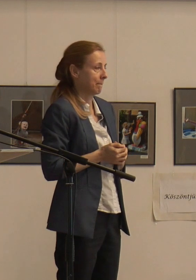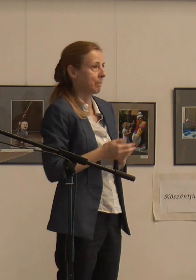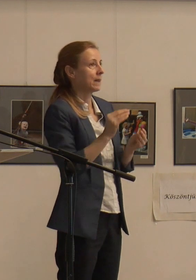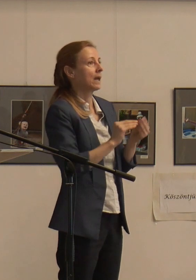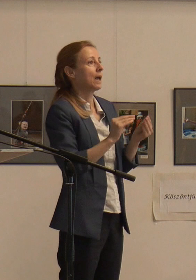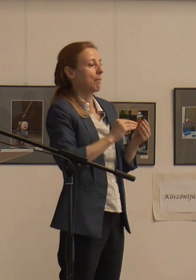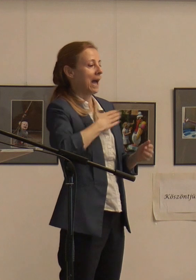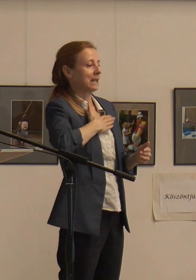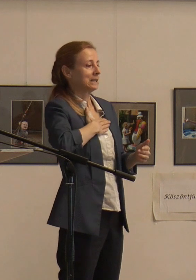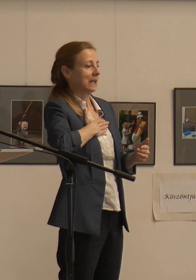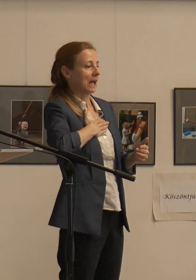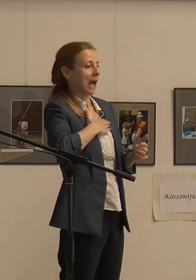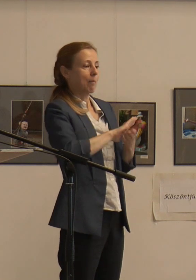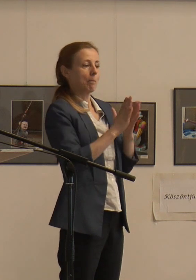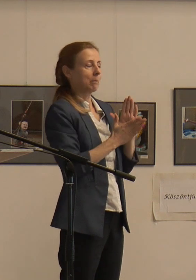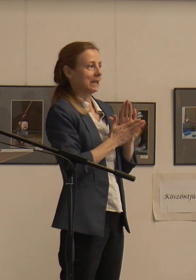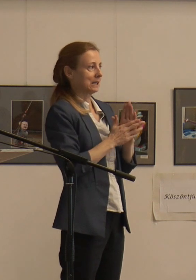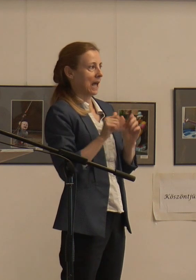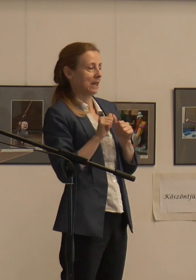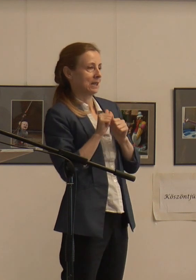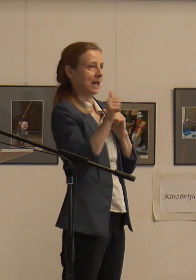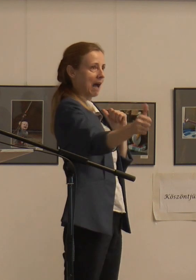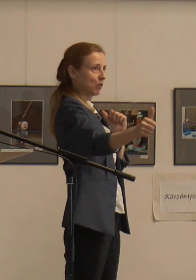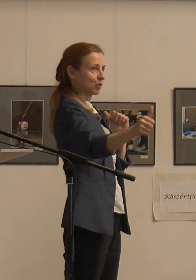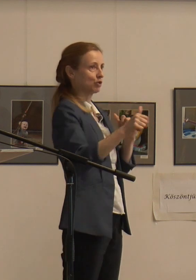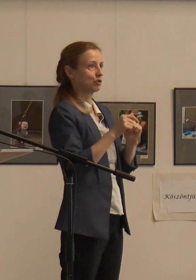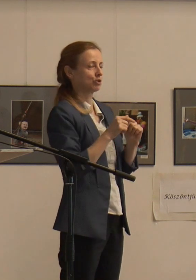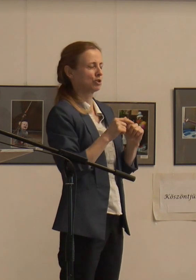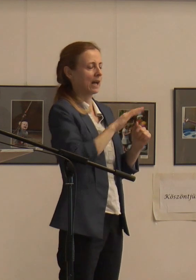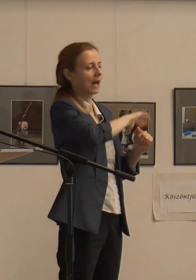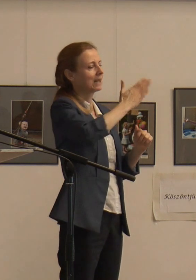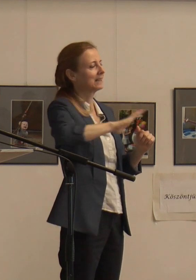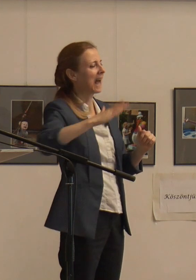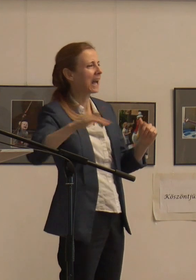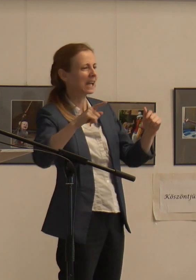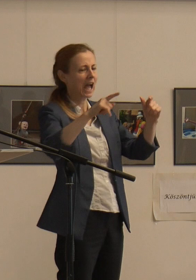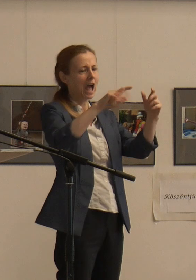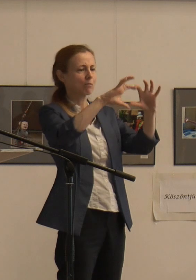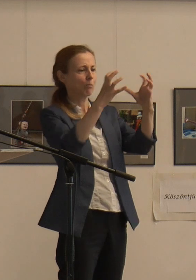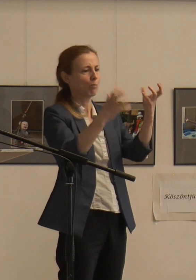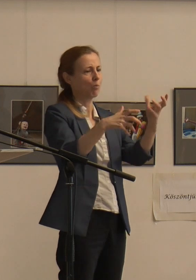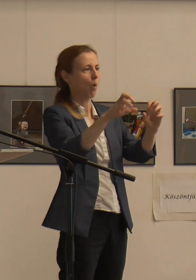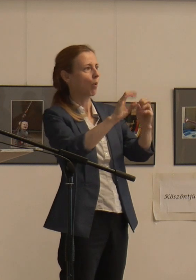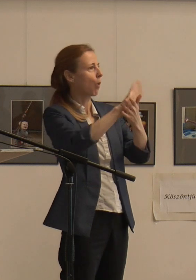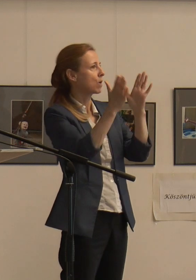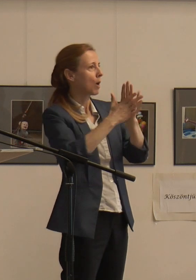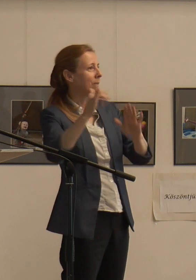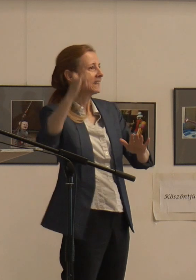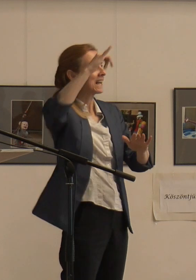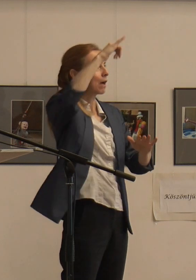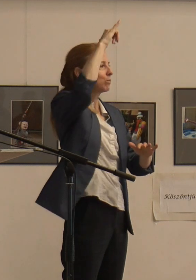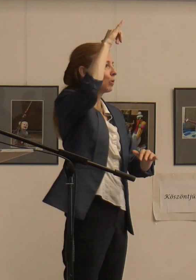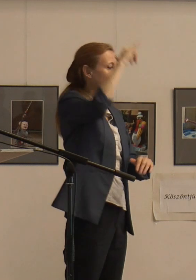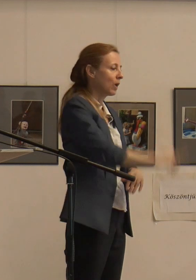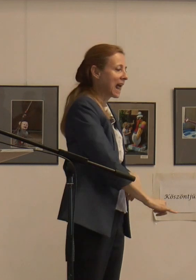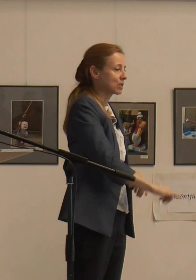Mert nekem minden fájlóság. Tenger és tüske bokor, és minden repülő lezuhan,